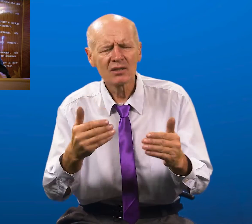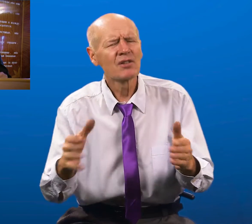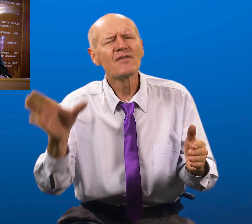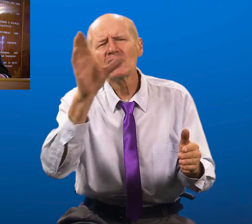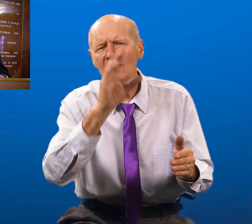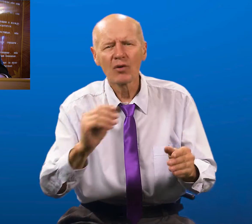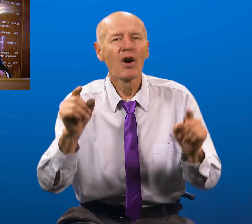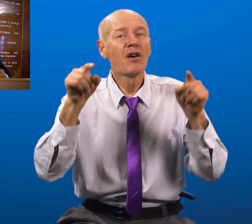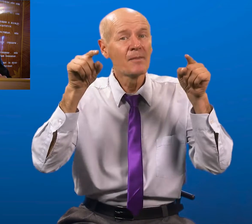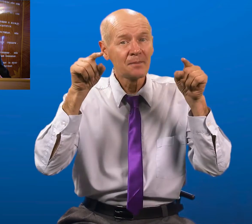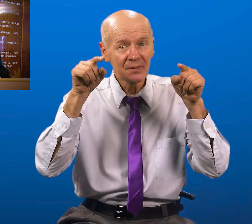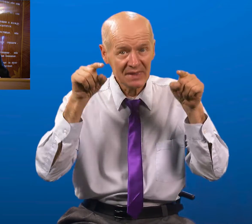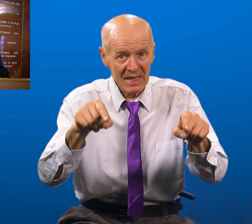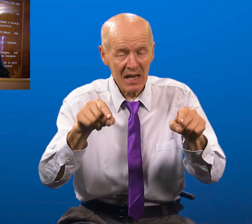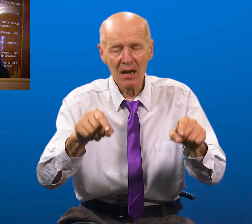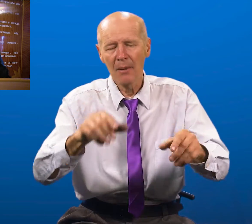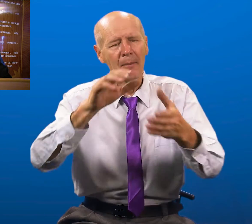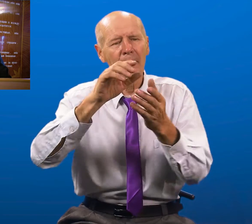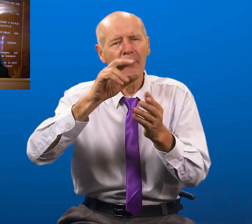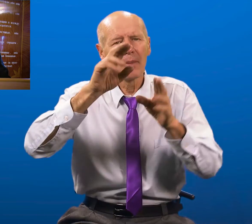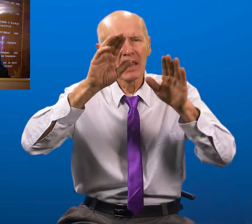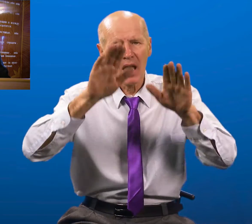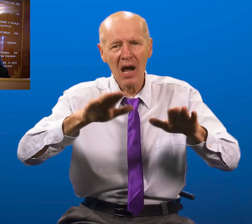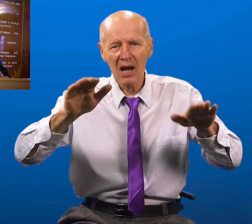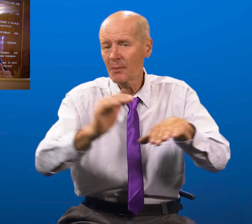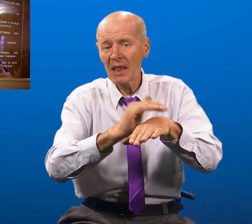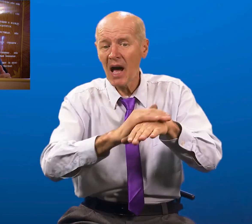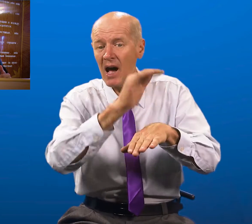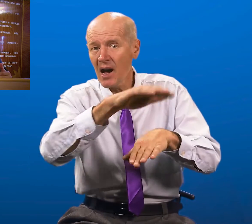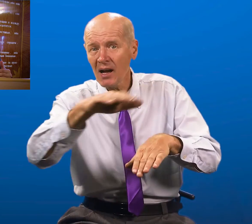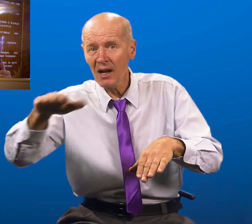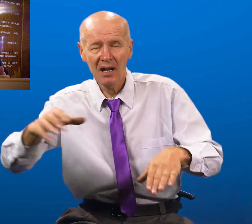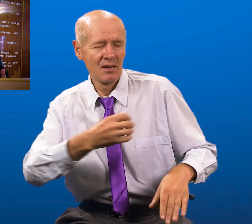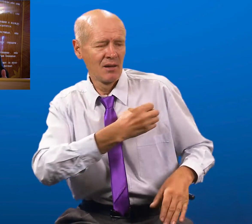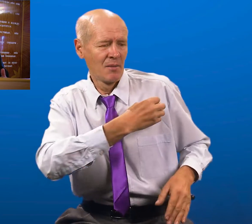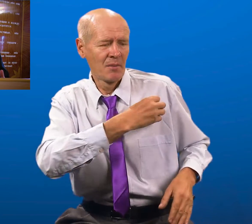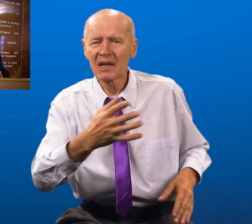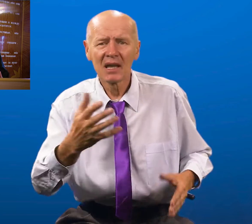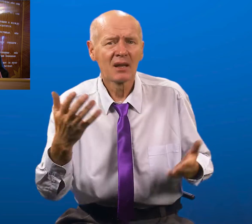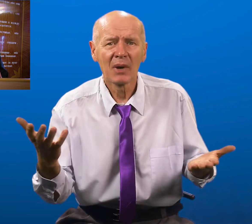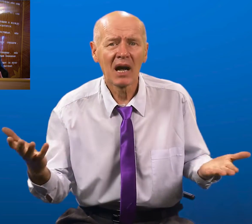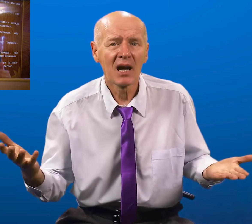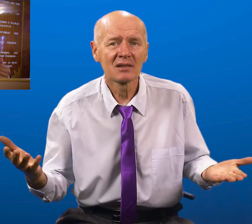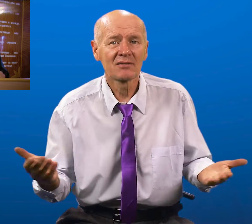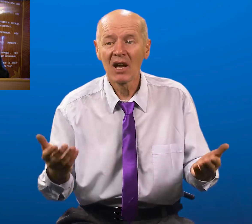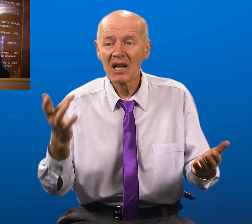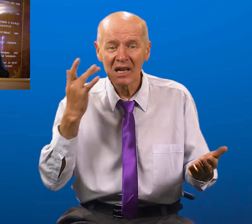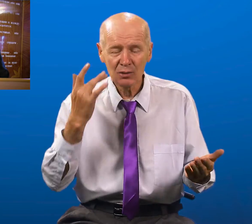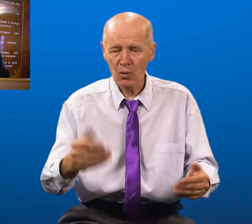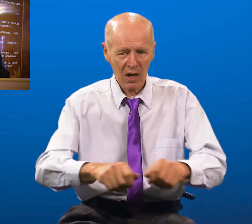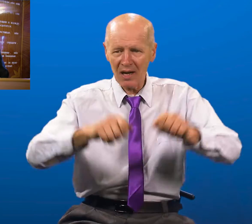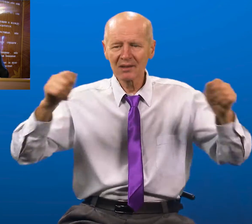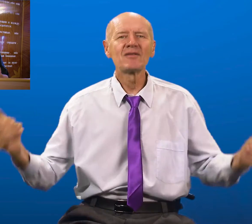всего во всех тех благах, которые открываются нам в результате взаимоотношений с Богом в